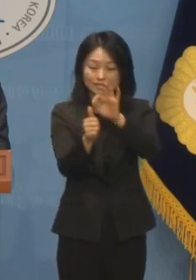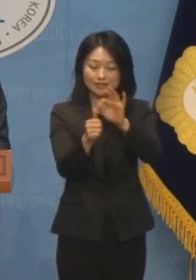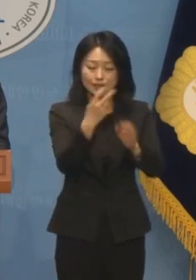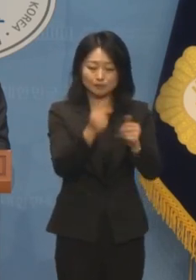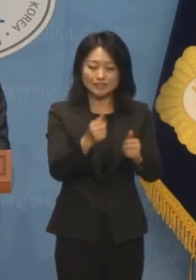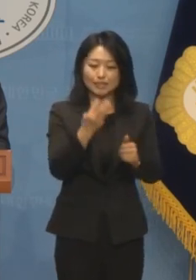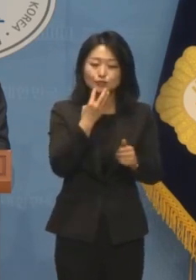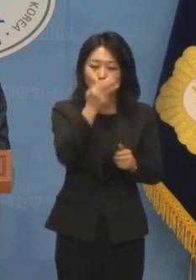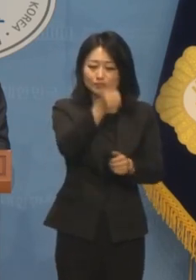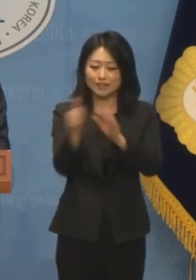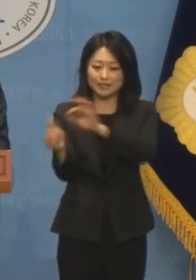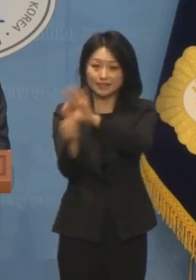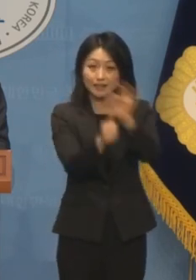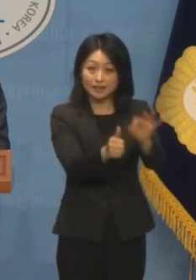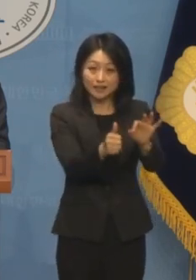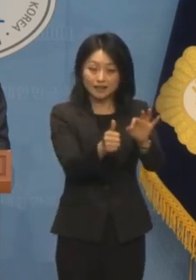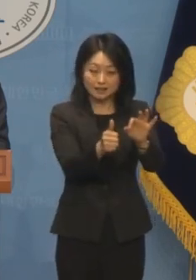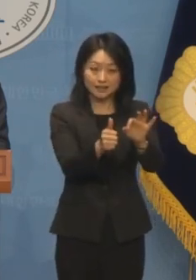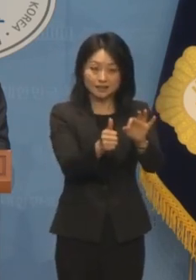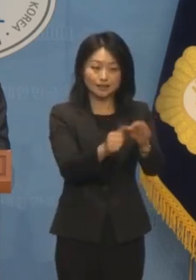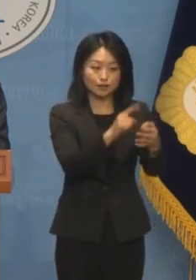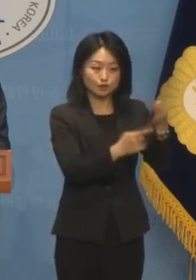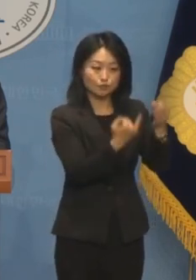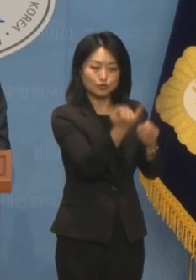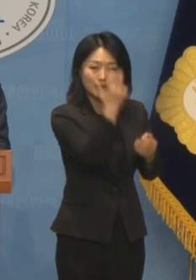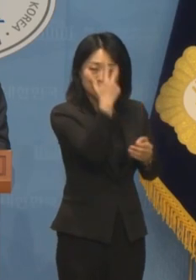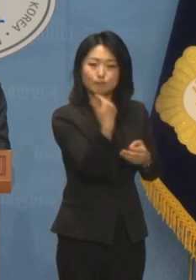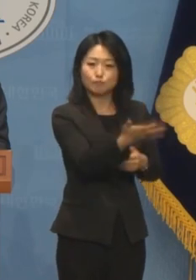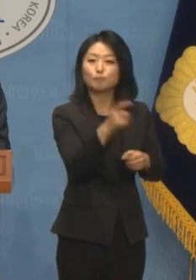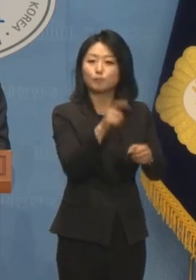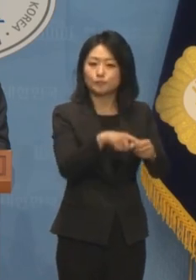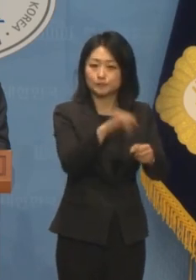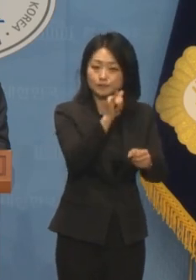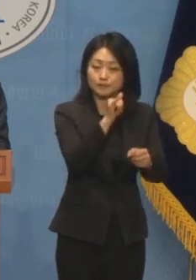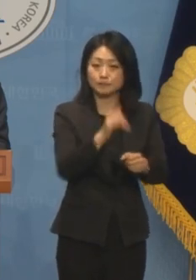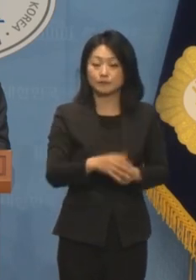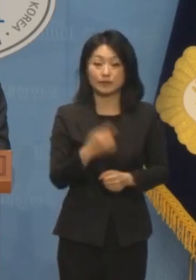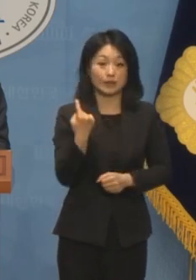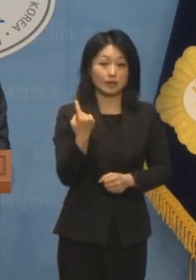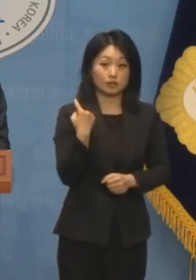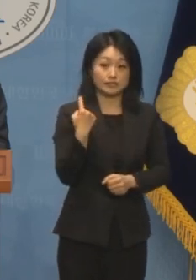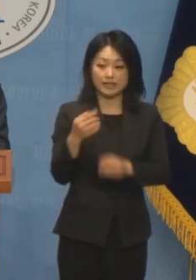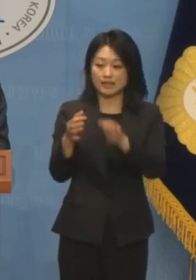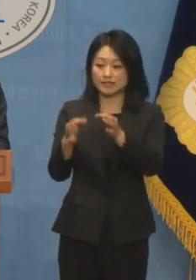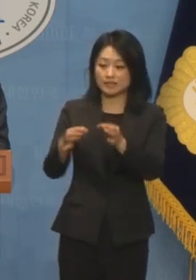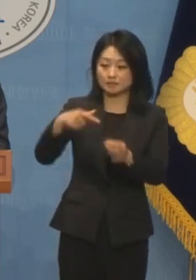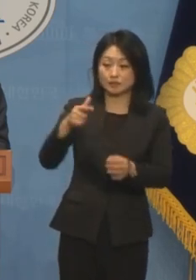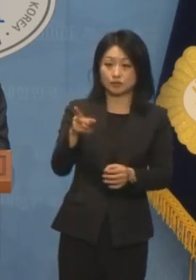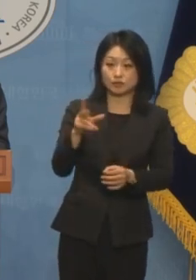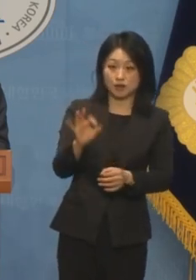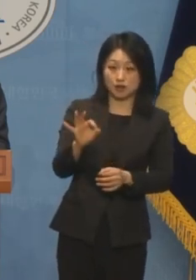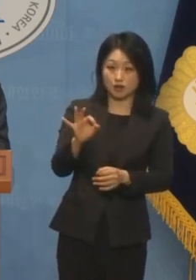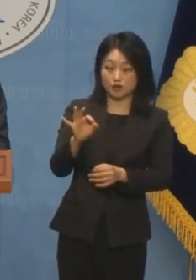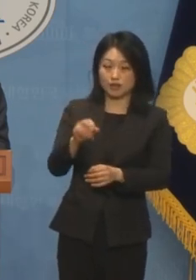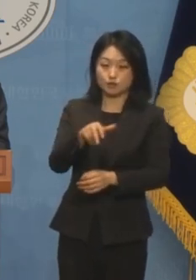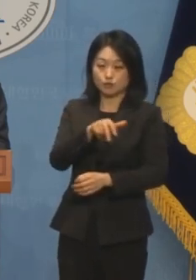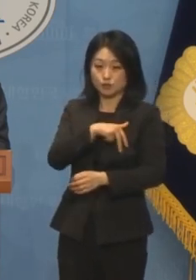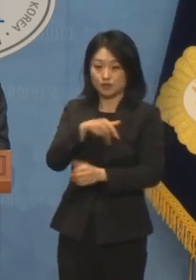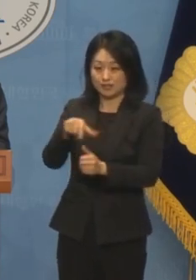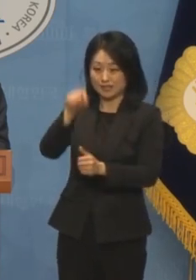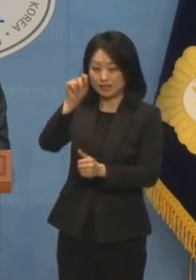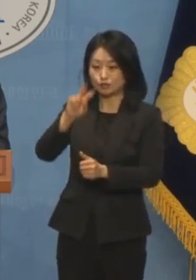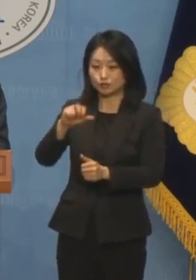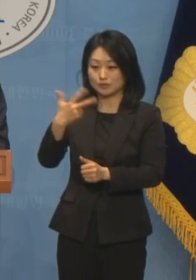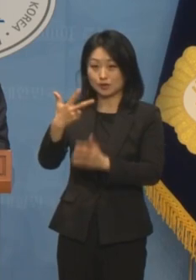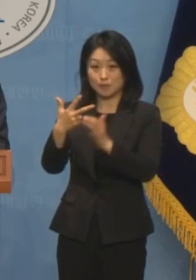인사입니다. 더욱이 이 지검장은 어제 윤건영 의원을 비롯한 27명의 당선인들이